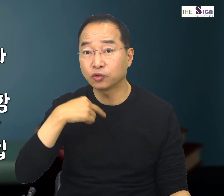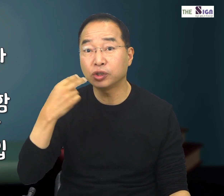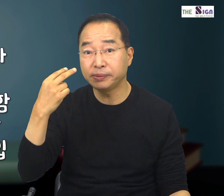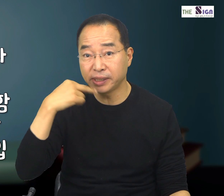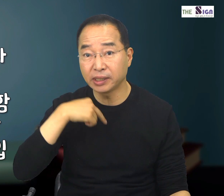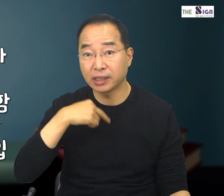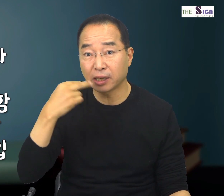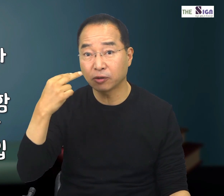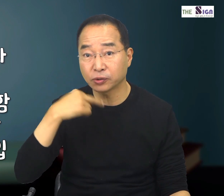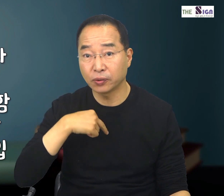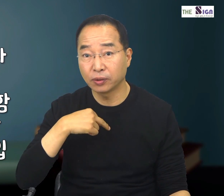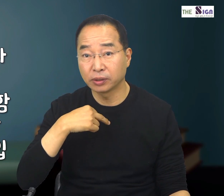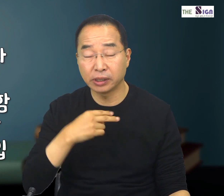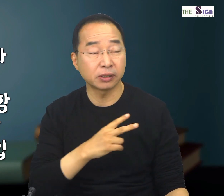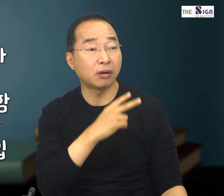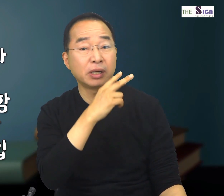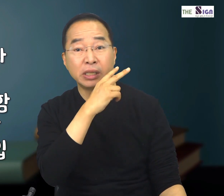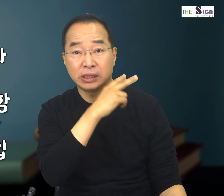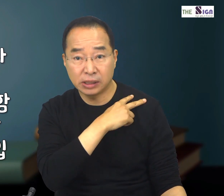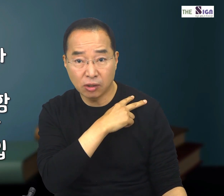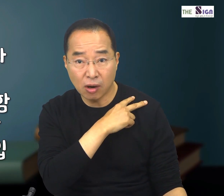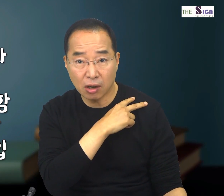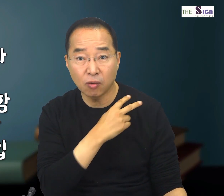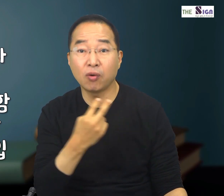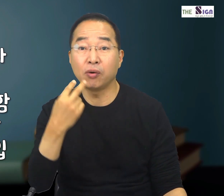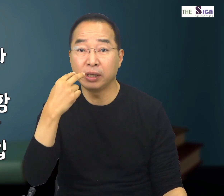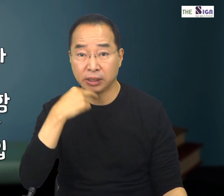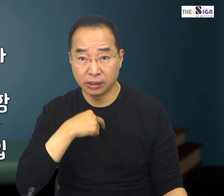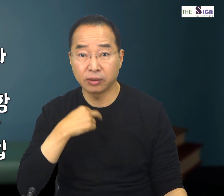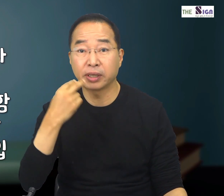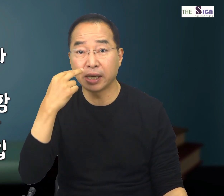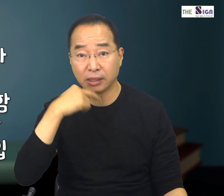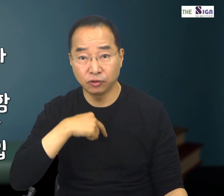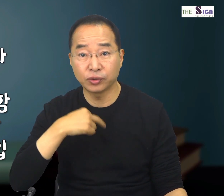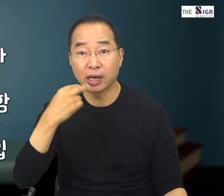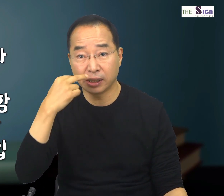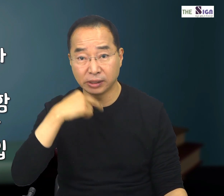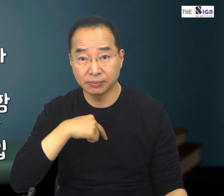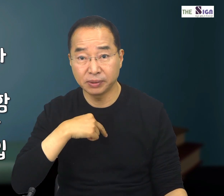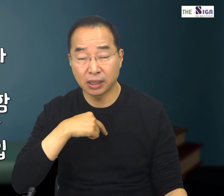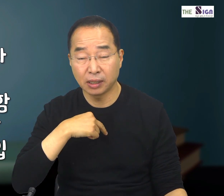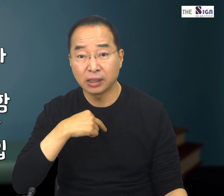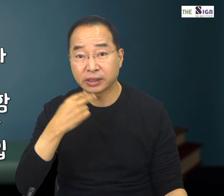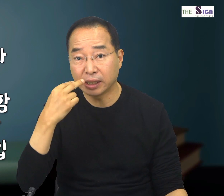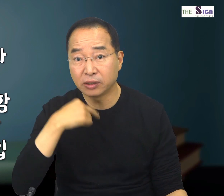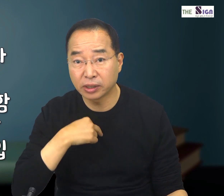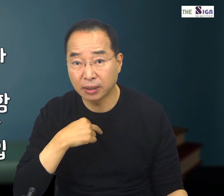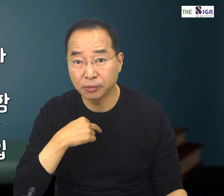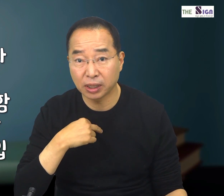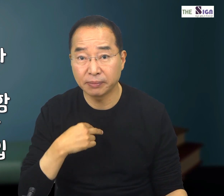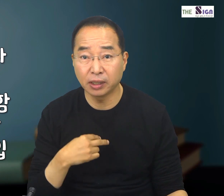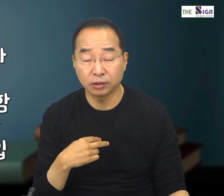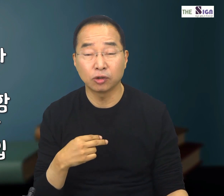수입이 생긴다는 거죠. 그래서 이거하고 이렇게 하는 수화가 있습니다. 자, 이렇게 되면 뭐냐면